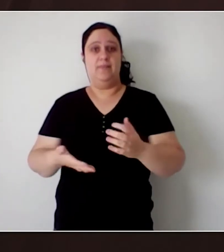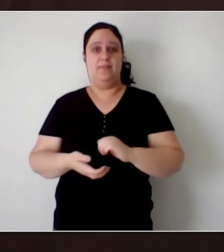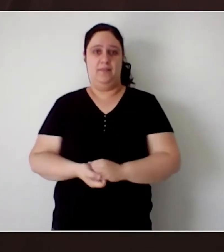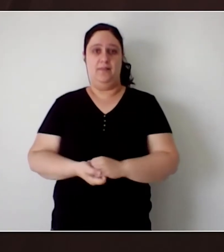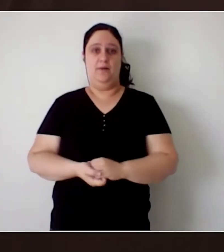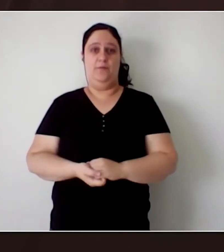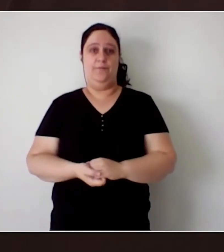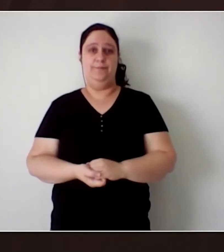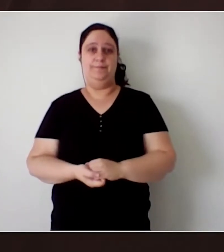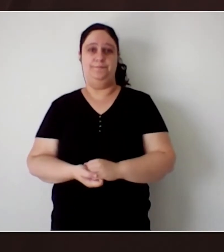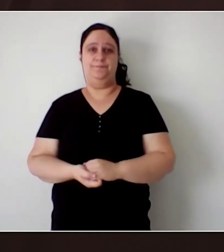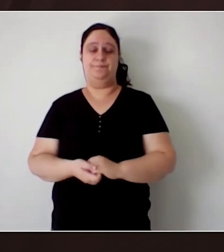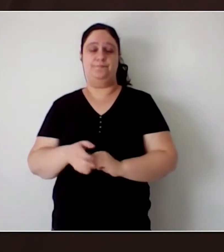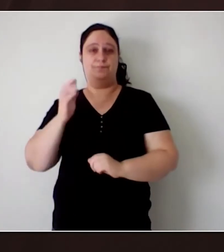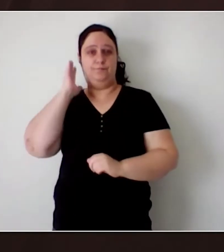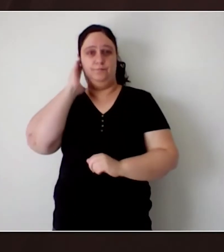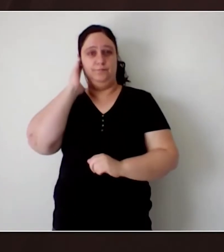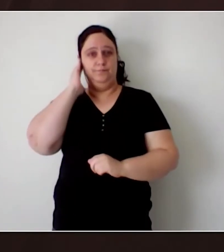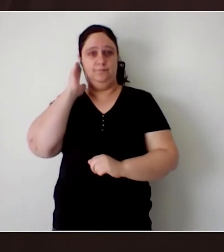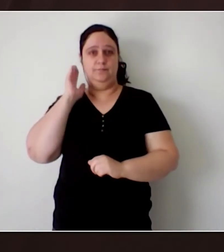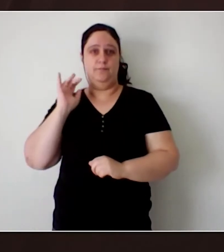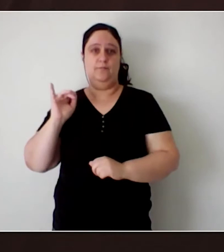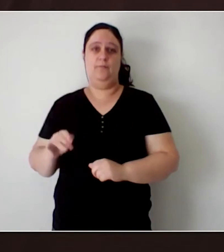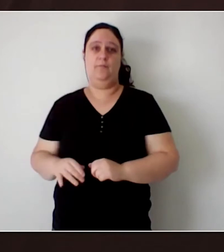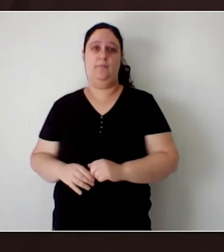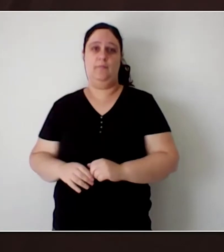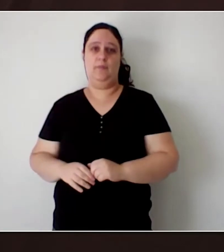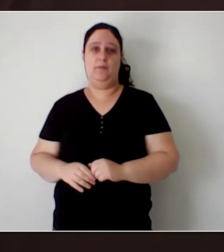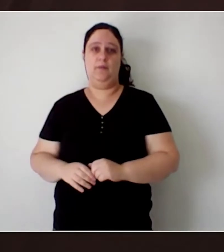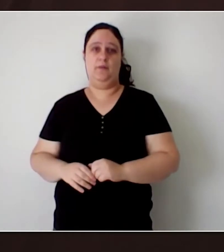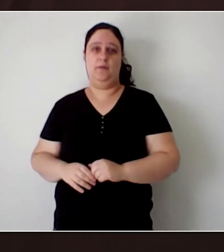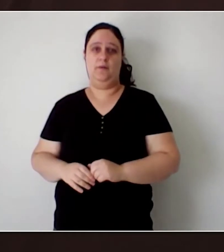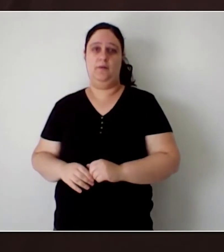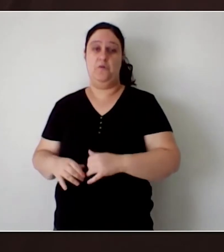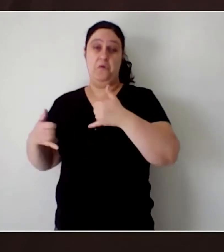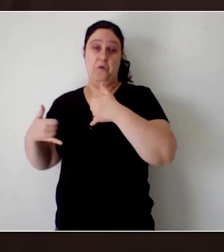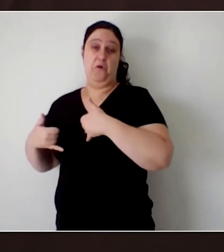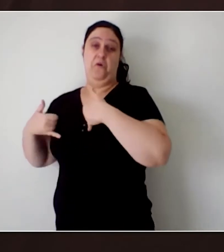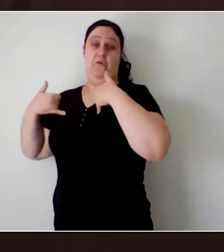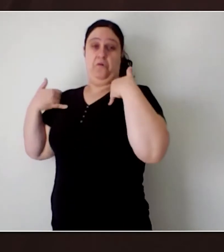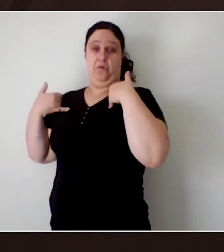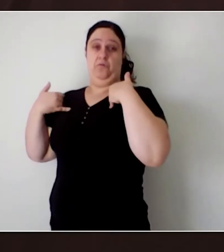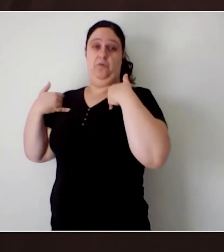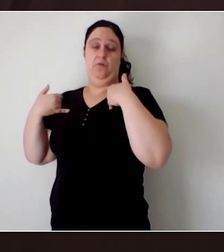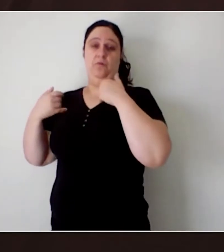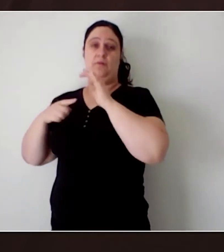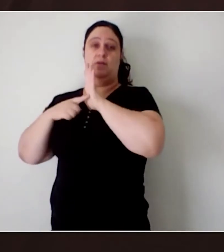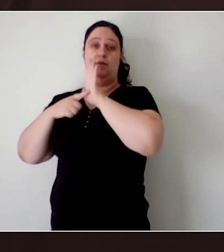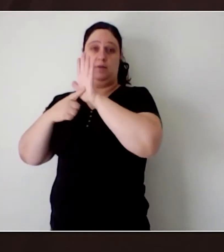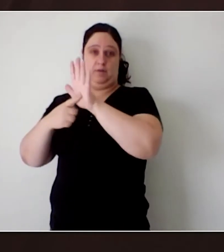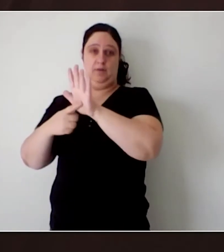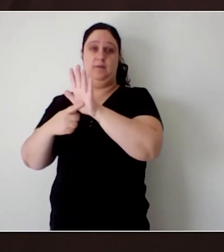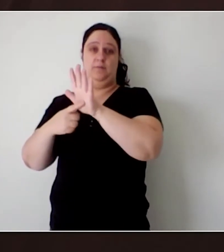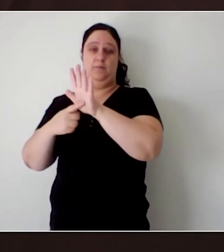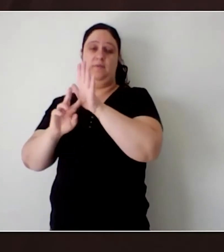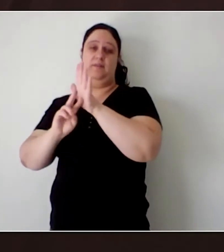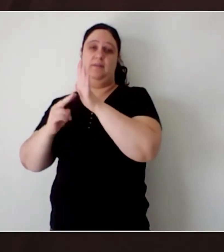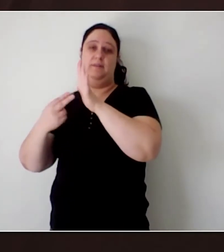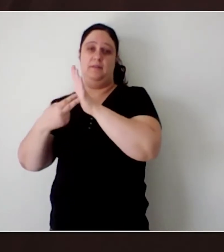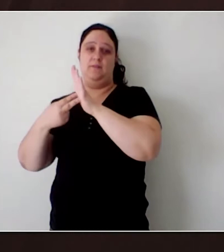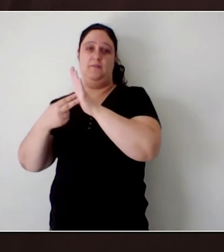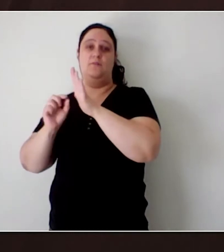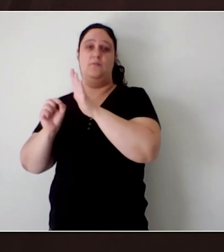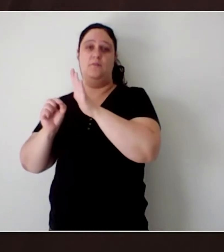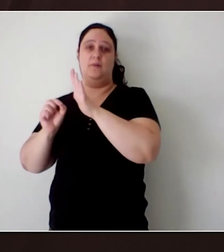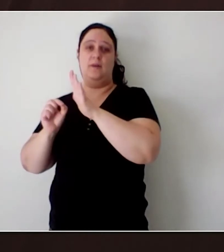que o joio representa os falsos cristãos, os falsos crentes, e o trigo, os verdadeiros cristãos.